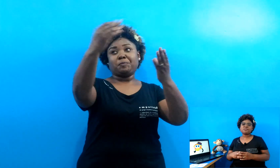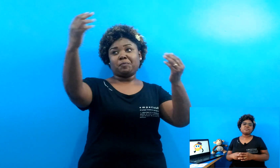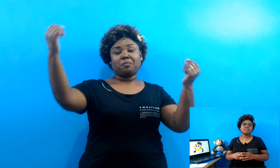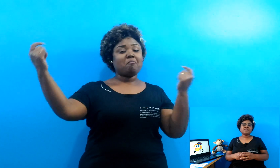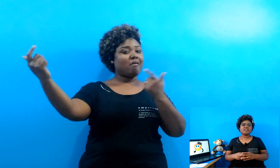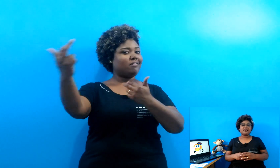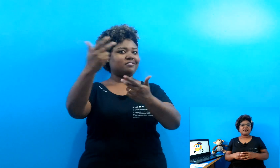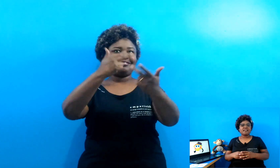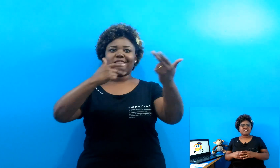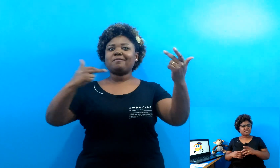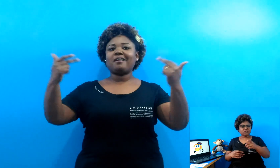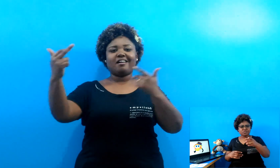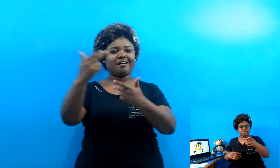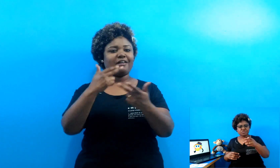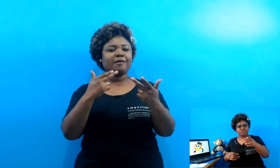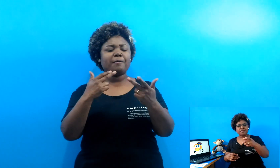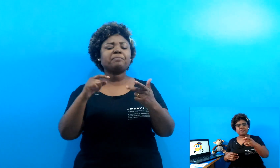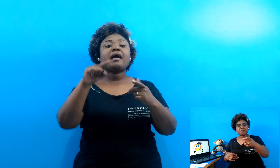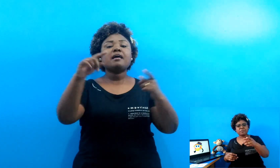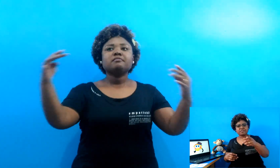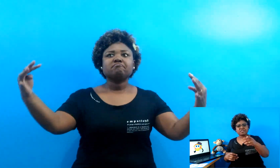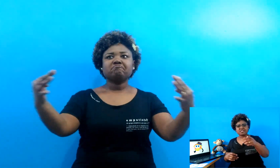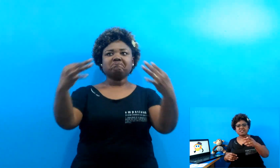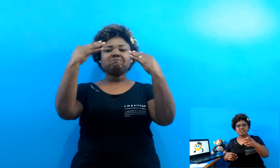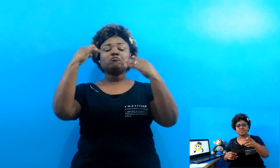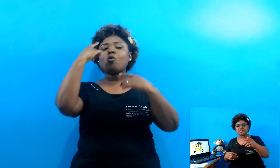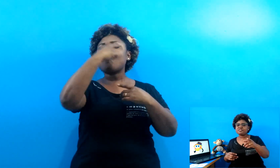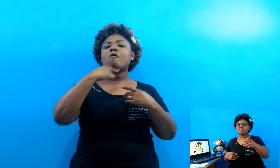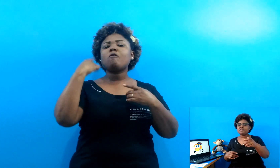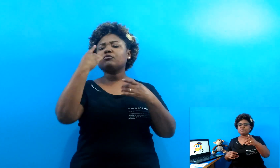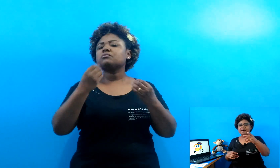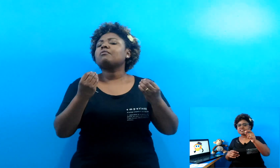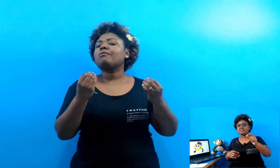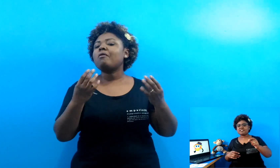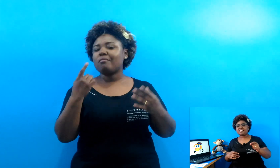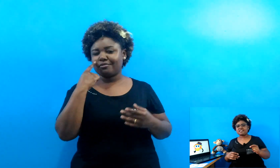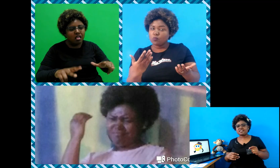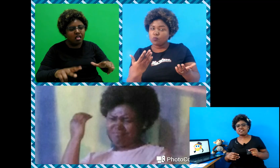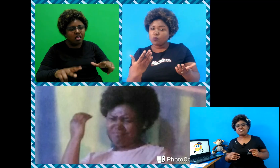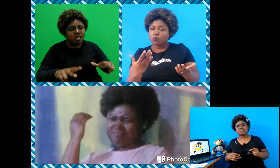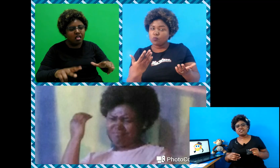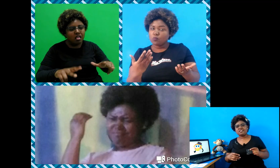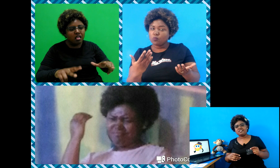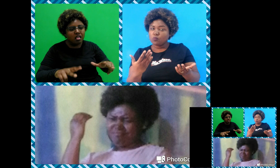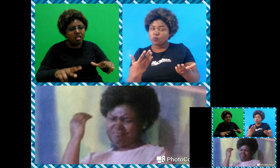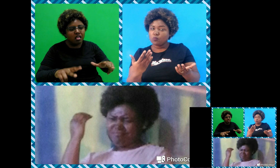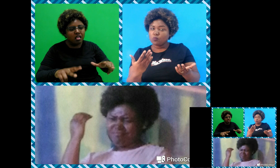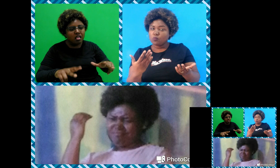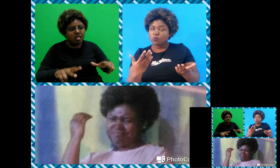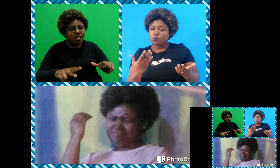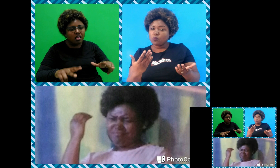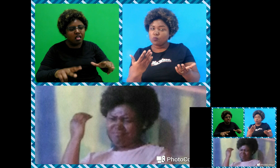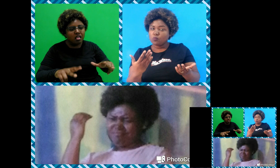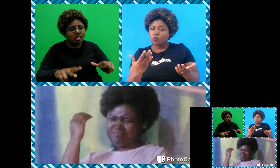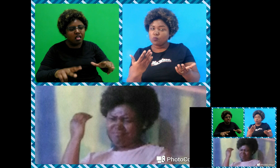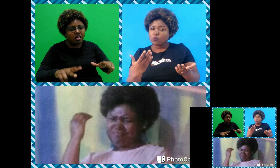muitas pessoas. E se todo mundo estiver olhando para você e você fazendo essas caras aqui, ó?